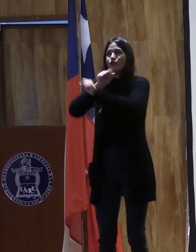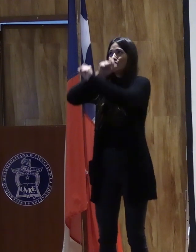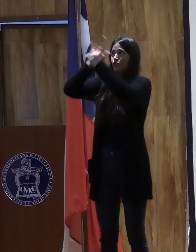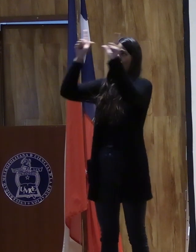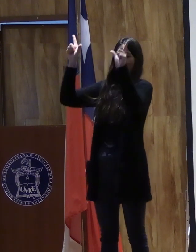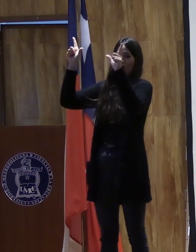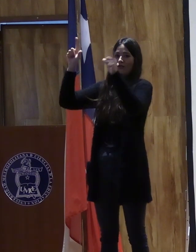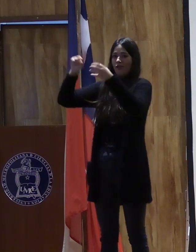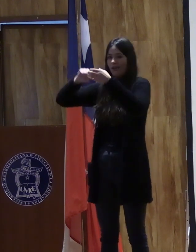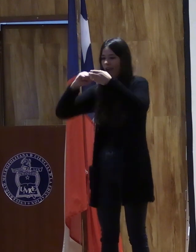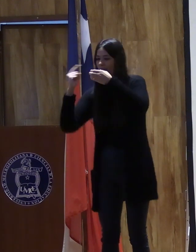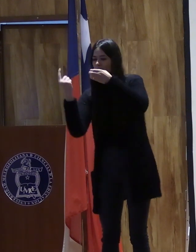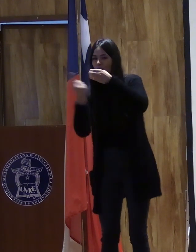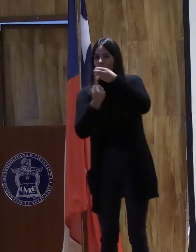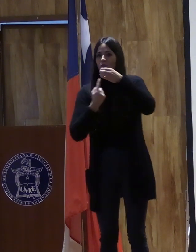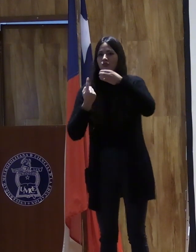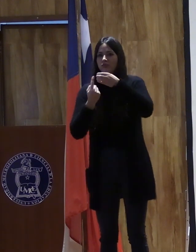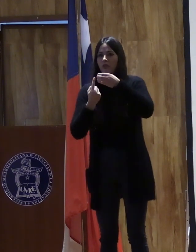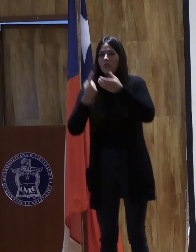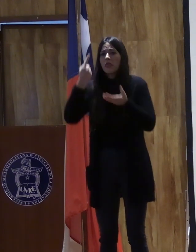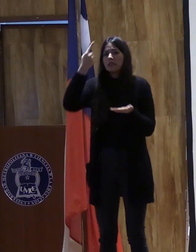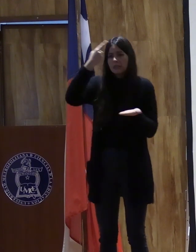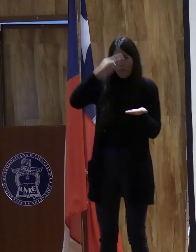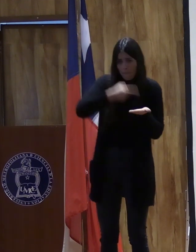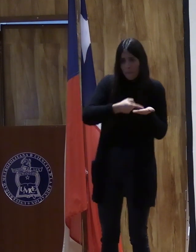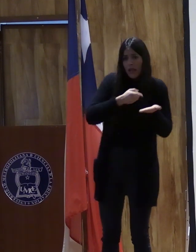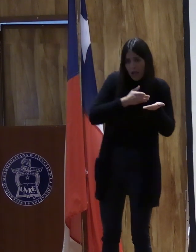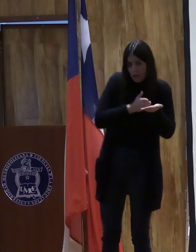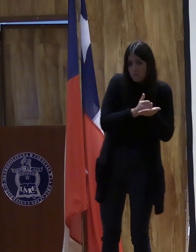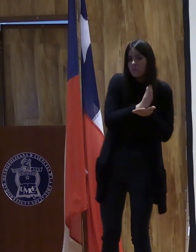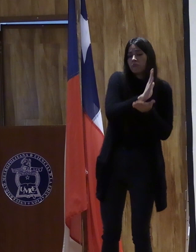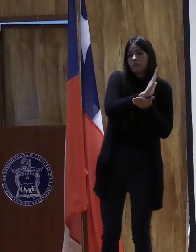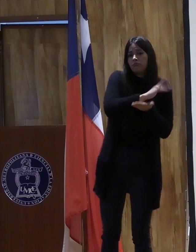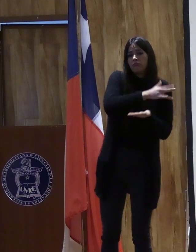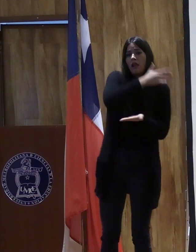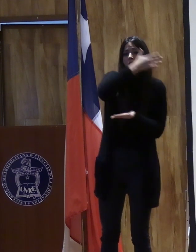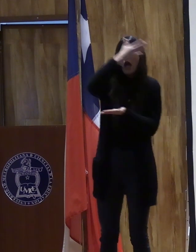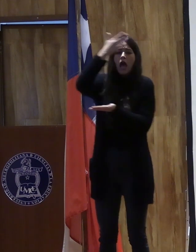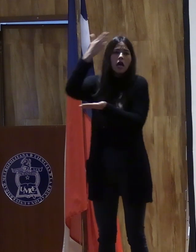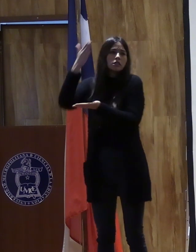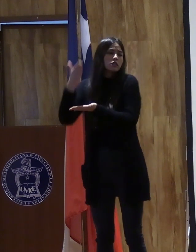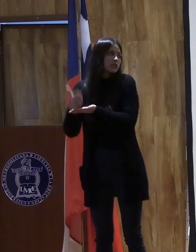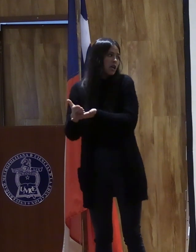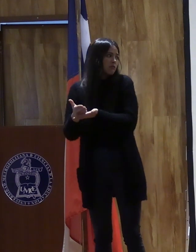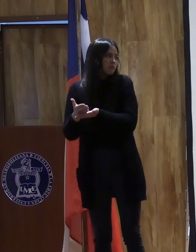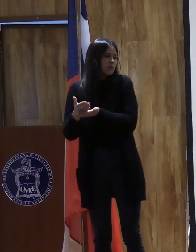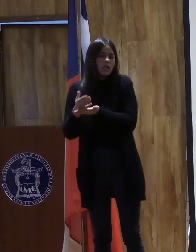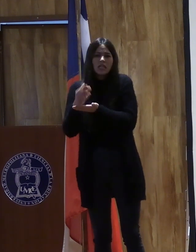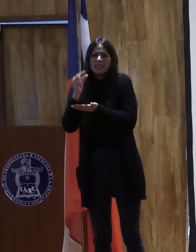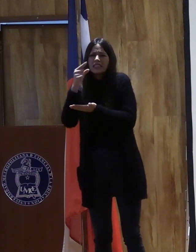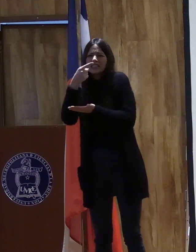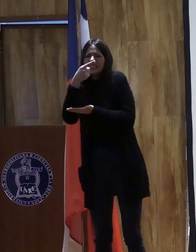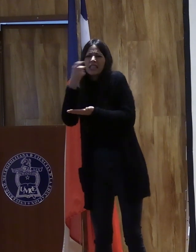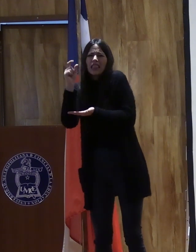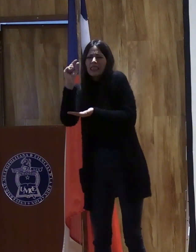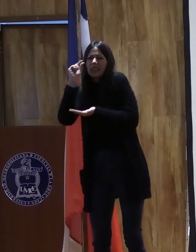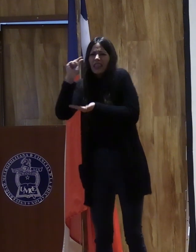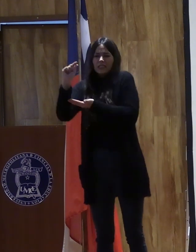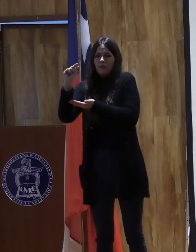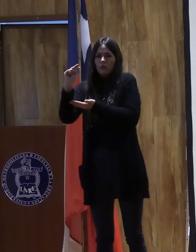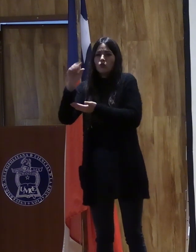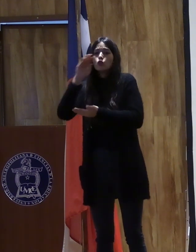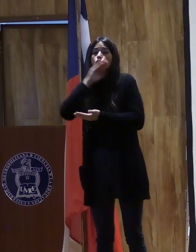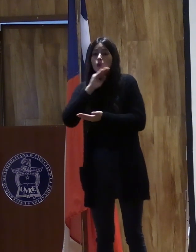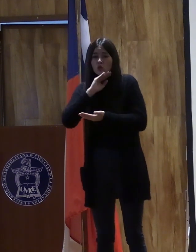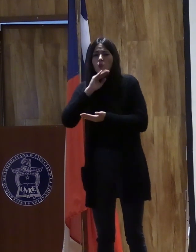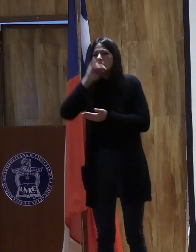solares y va desde 1000, un poquito más, hasta un centésimo de radio solar. Pero se ocupa